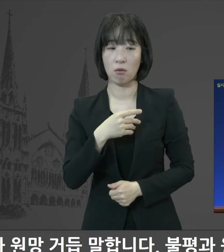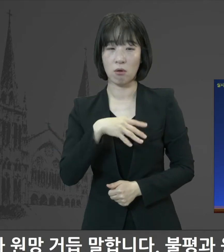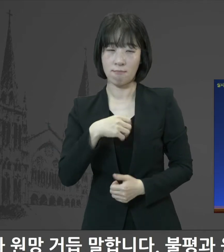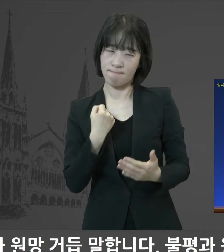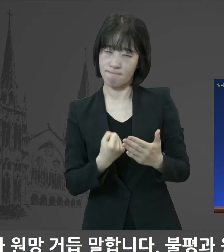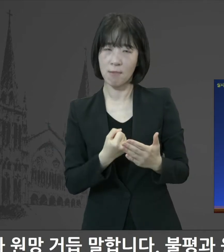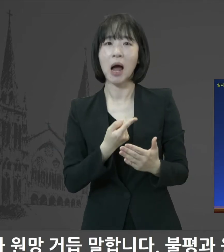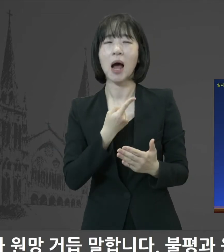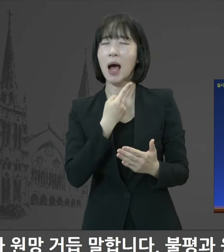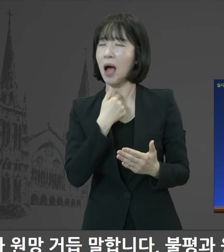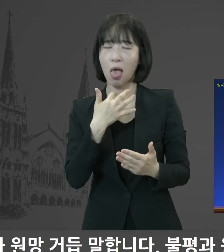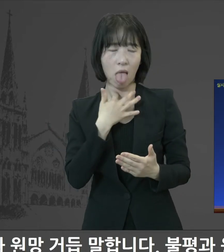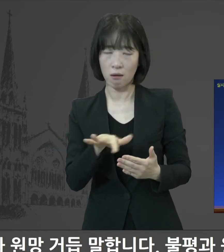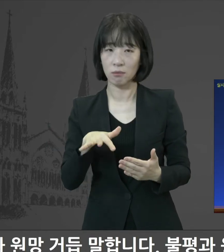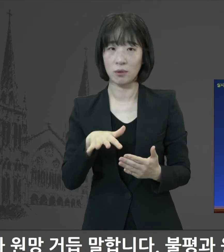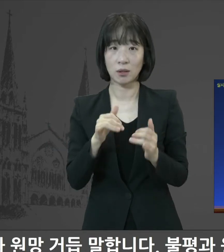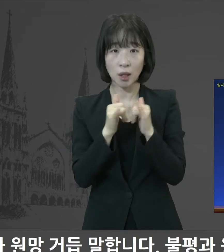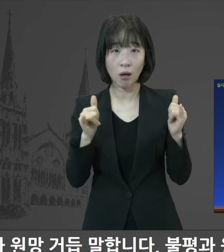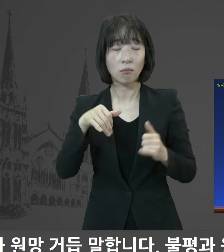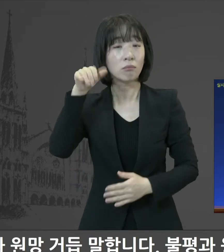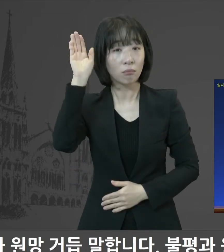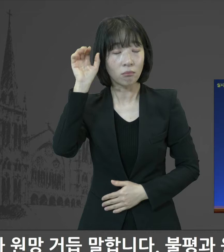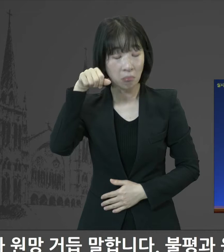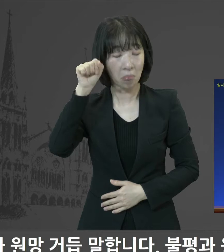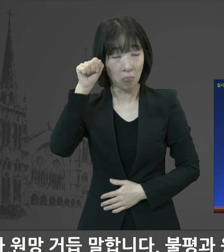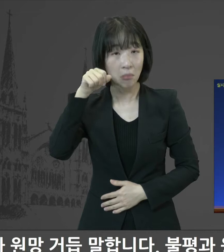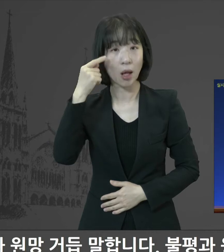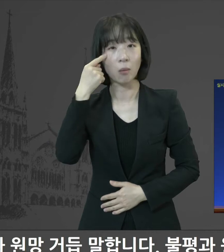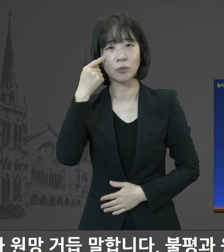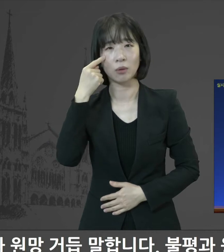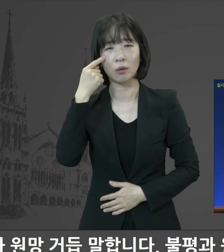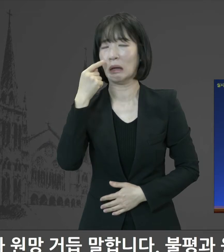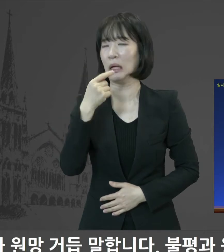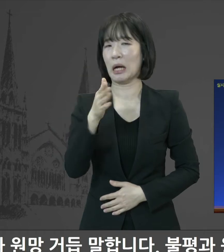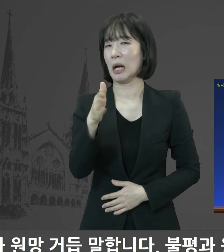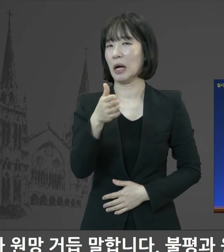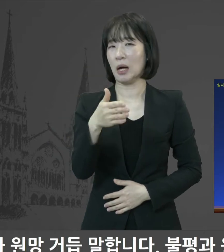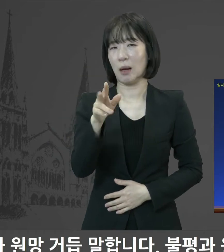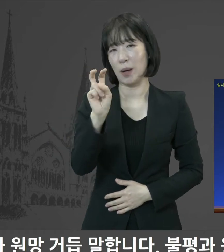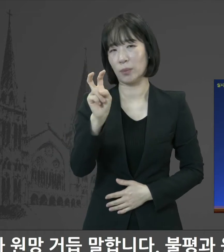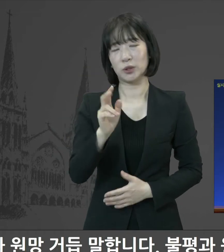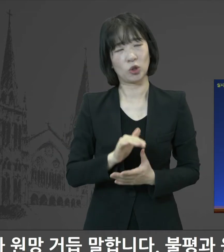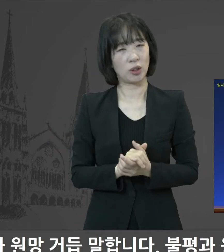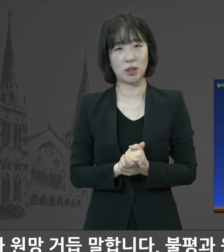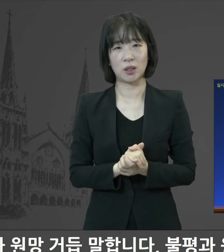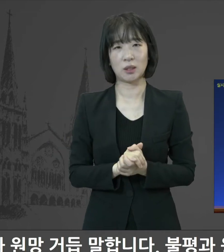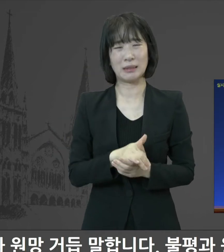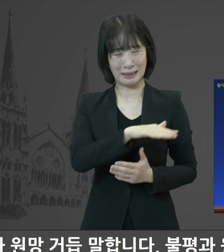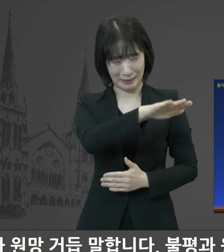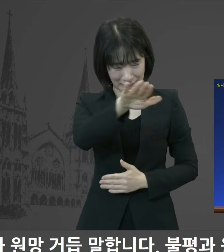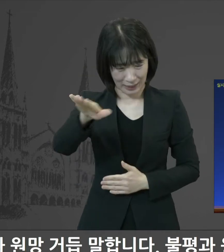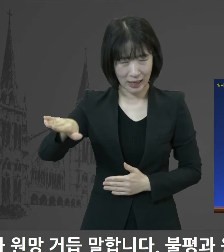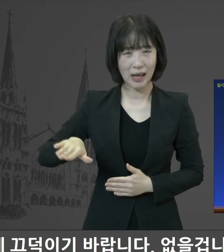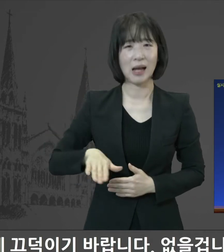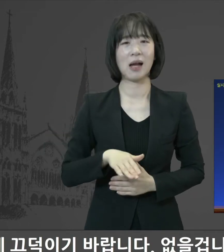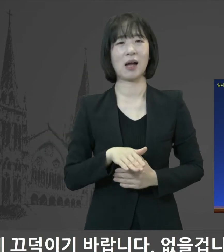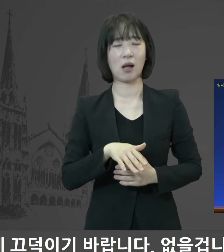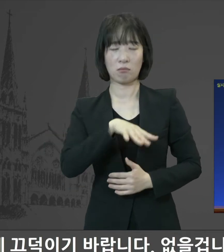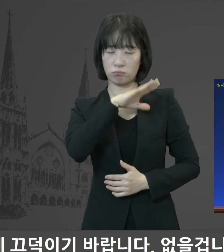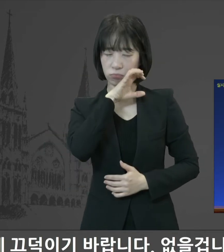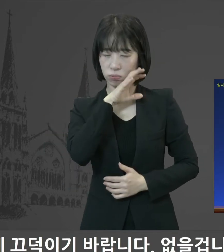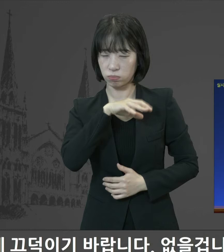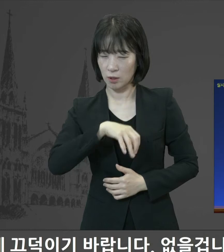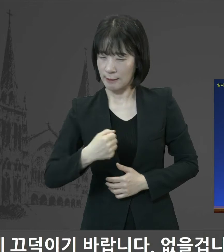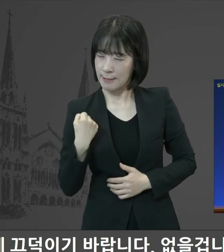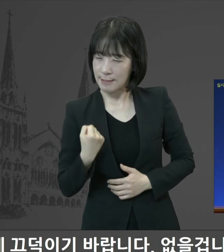불평과 원망이 가끔씩 들어오고요. 사실 하나님이 우리에게 불평과 불만, 불평과 원망 전혀 없어라